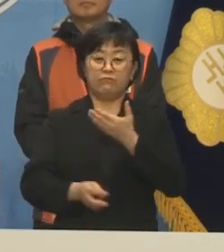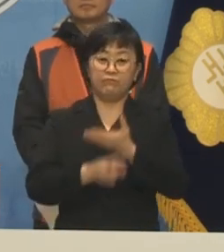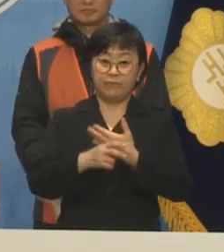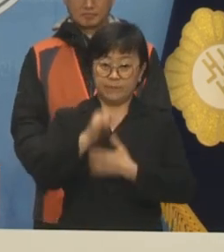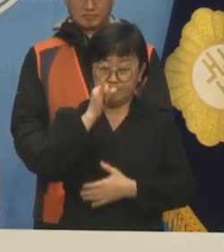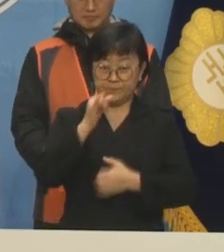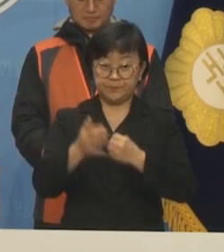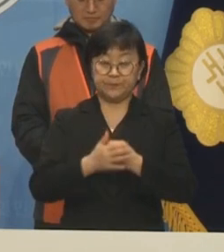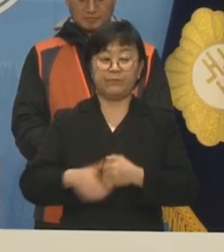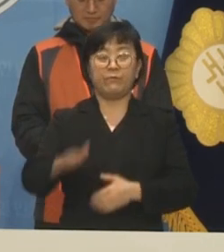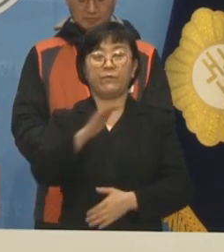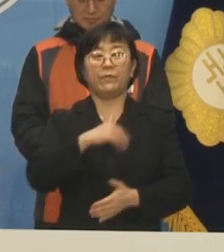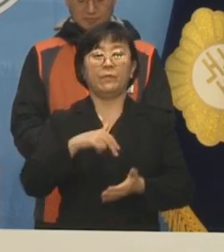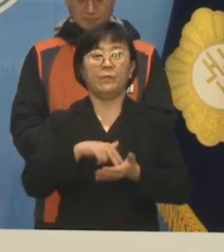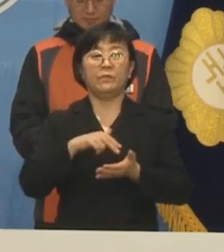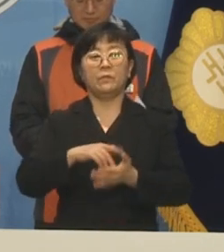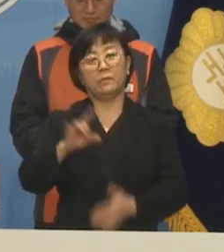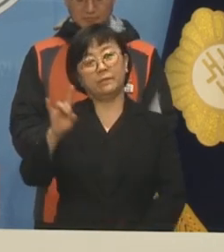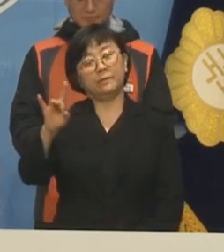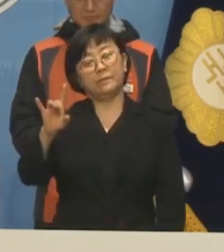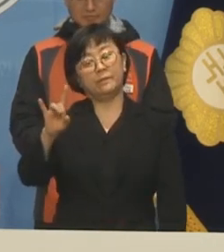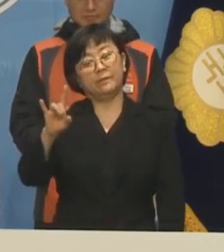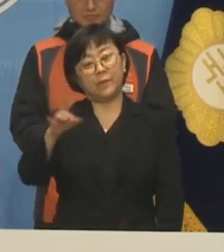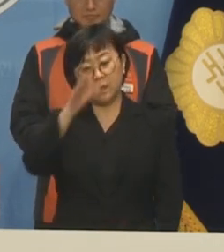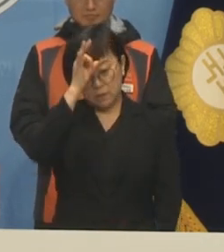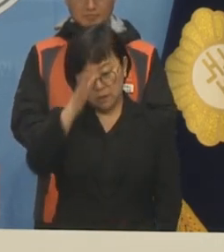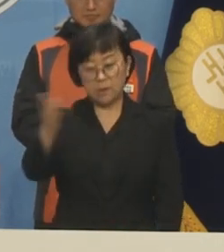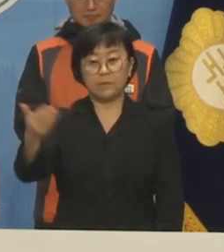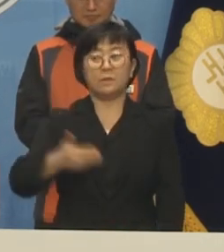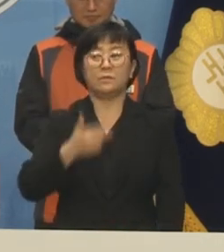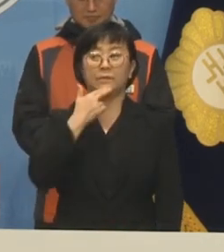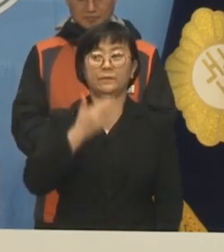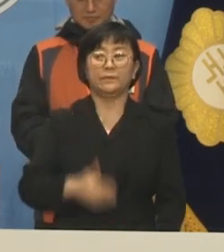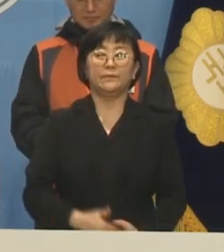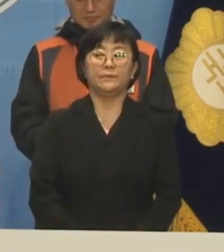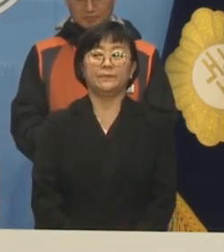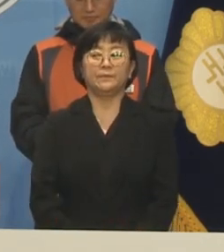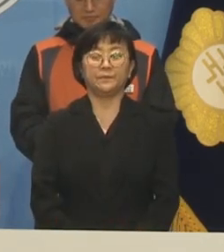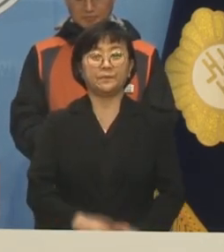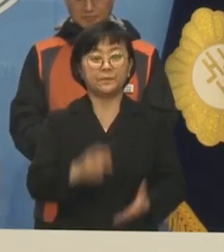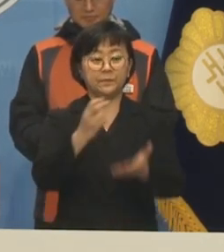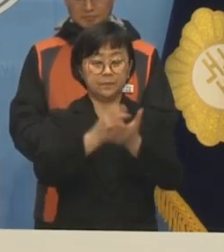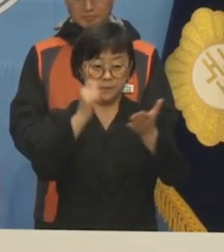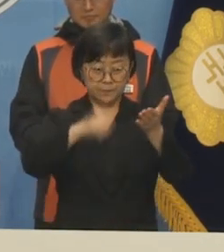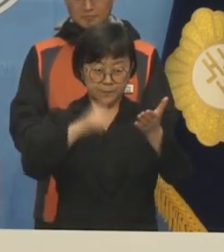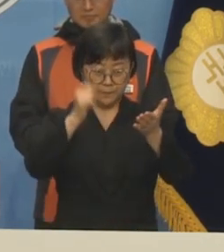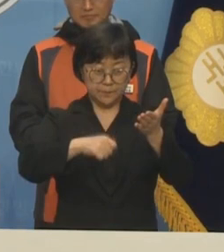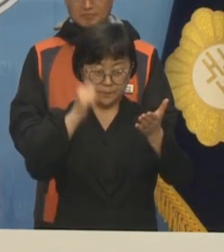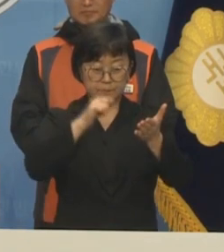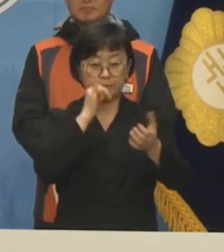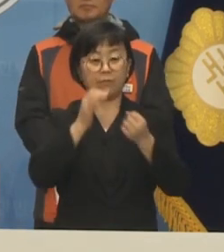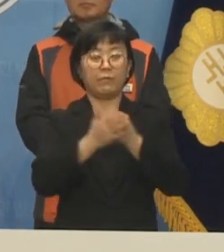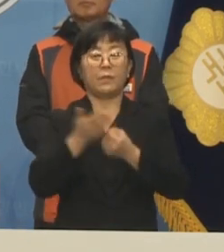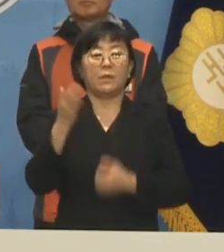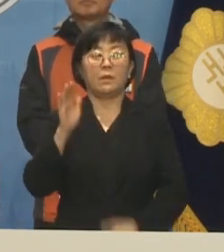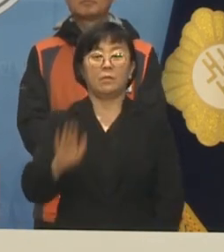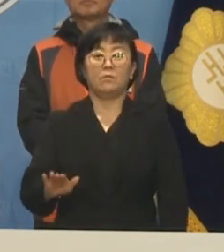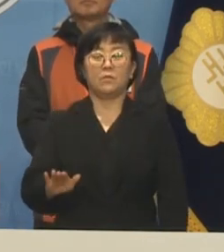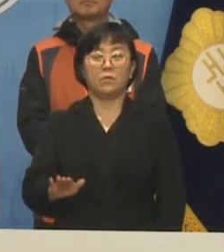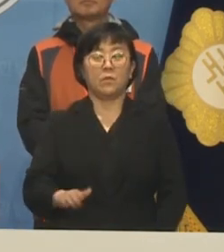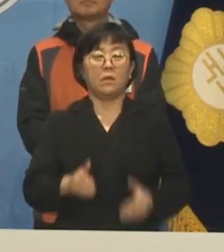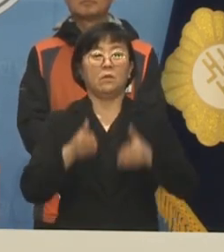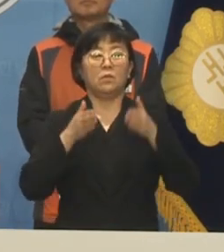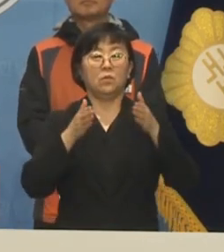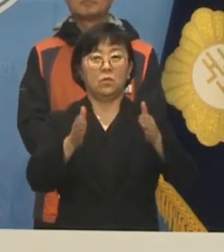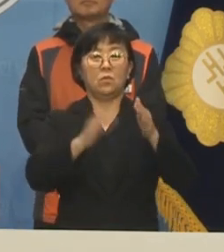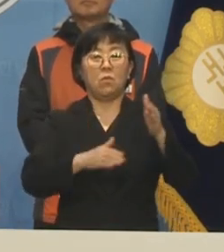저지르면서도 저희들한테 한 번도 사과해 본 적이 없습니다. 법원 판결이 계속 나는데도 불구하고